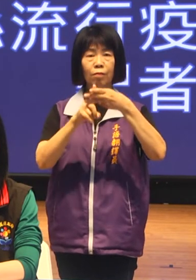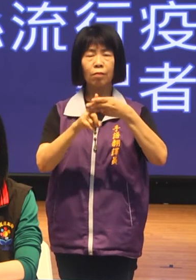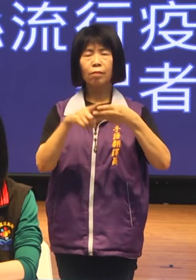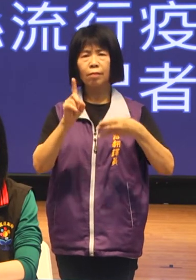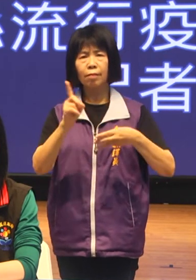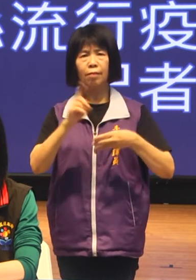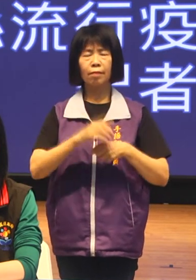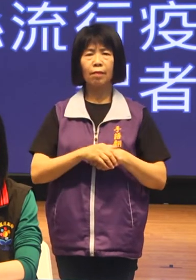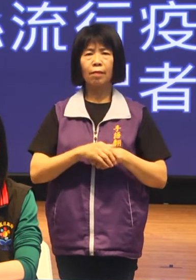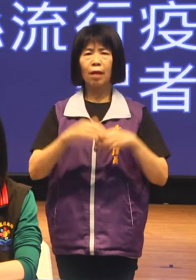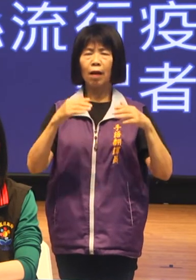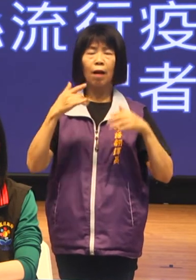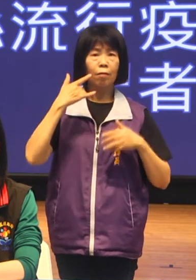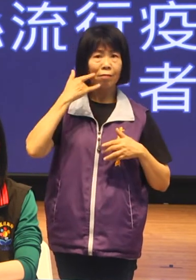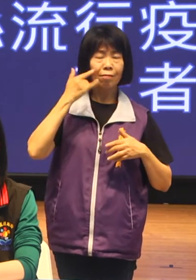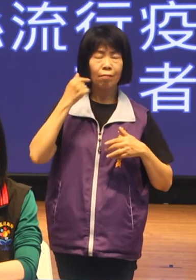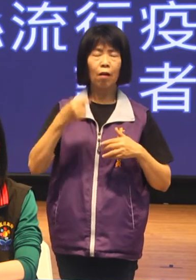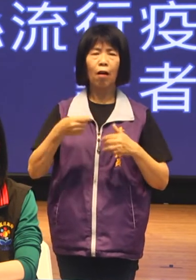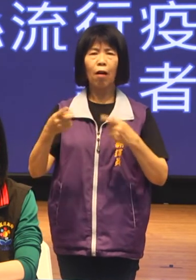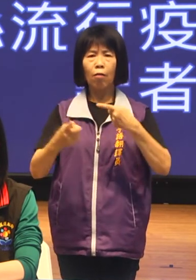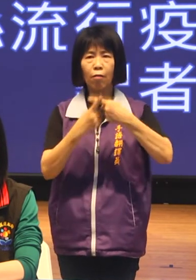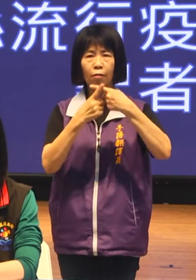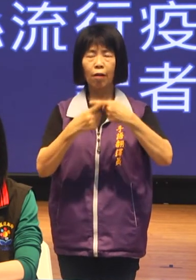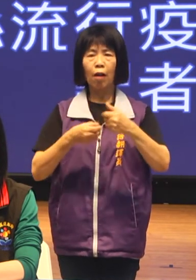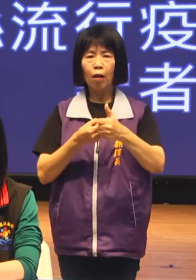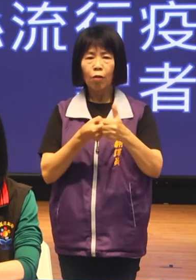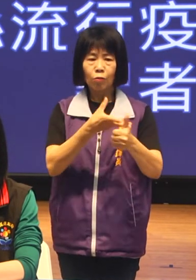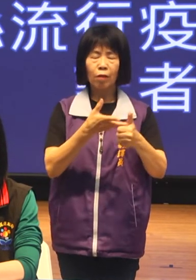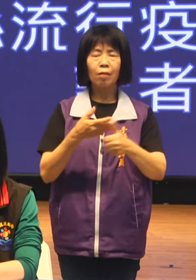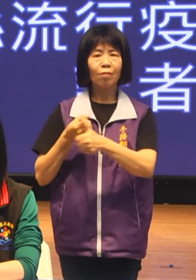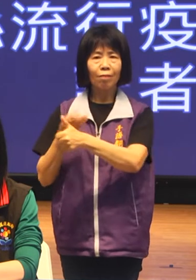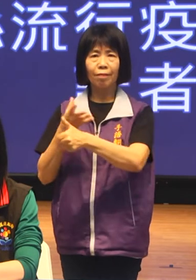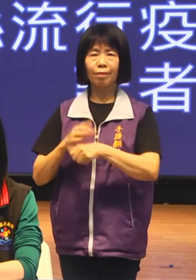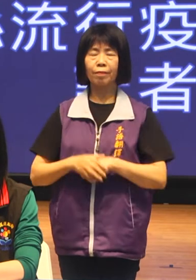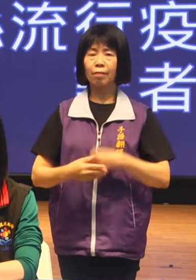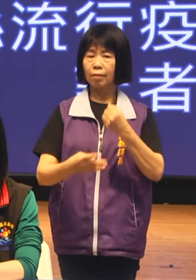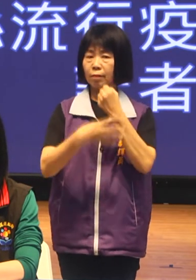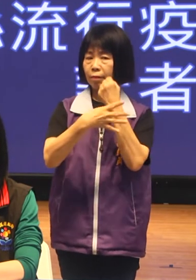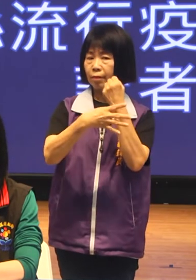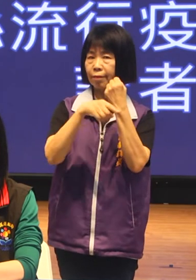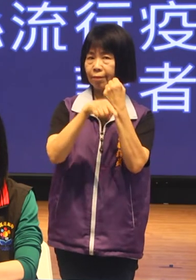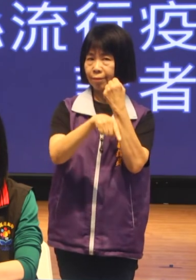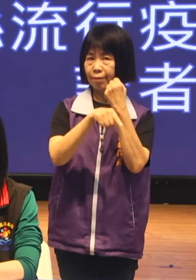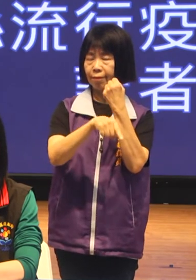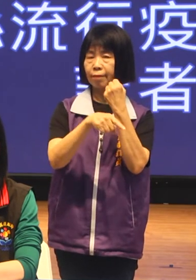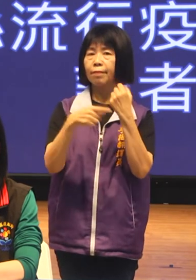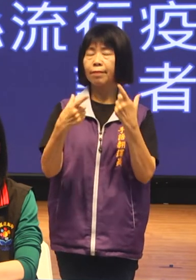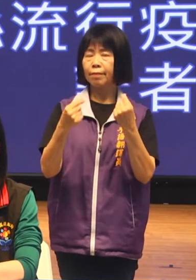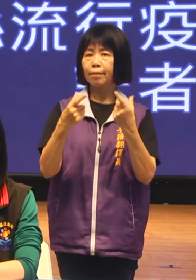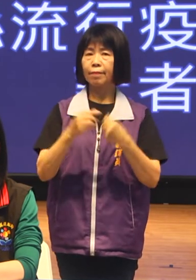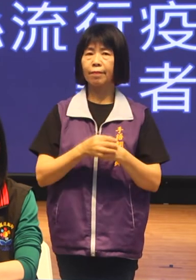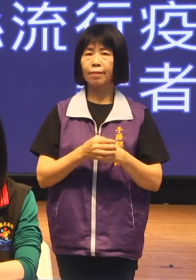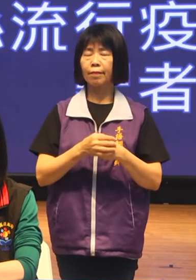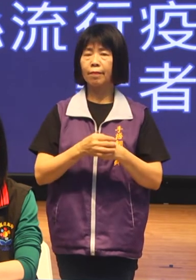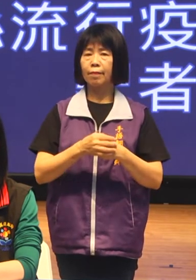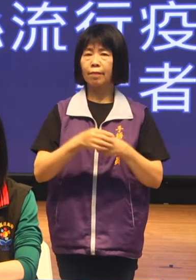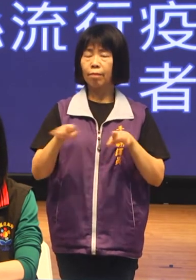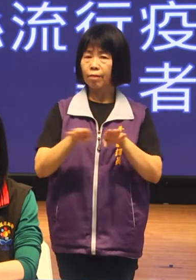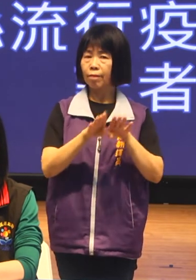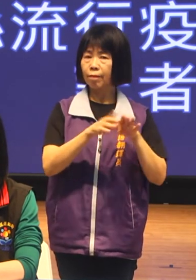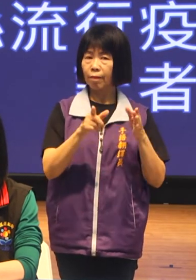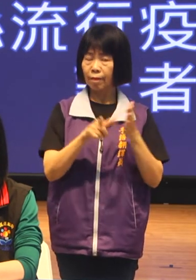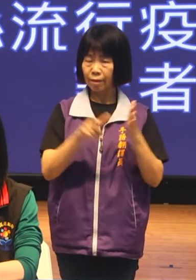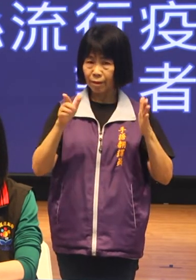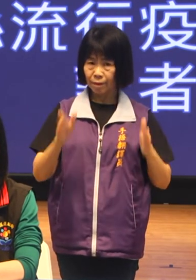为家长确诊而传染给孩子的。那4年级的部分呢，也是因为我们这段期间停